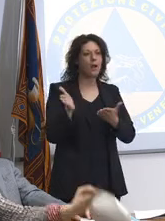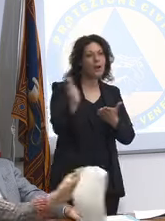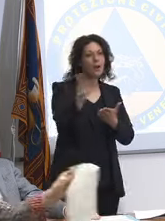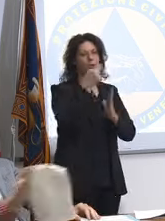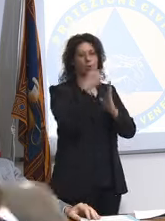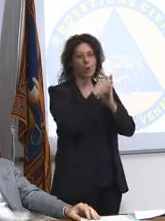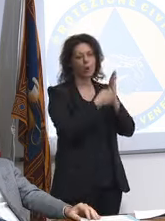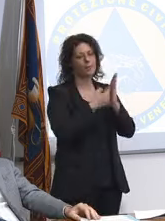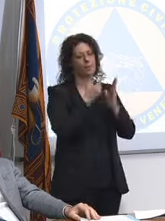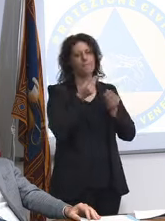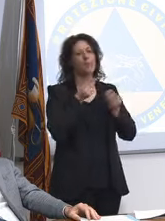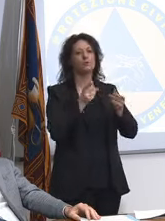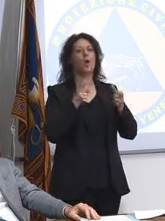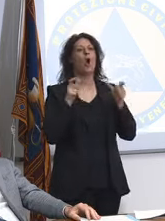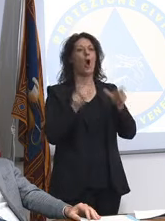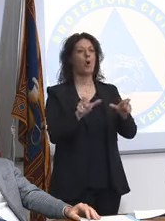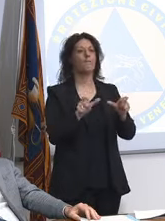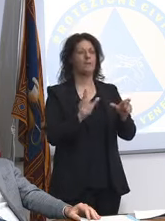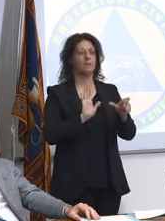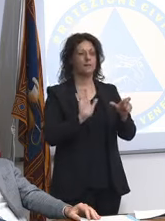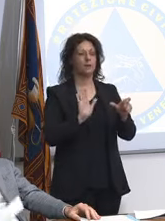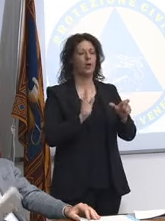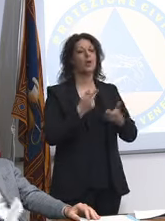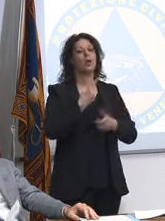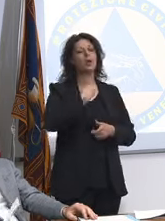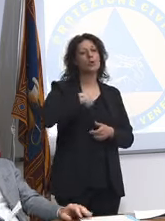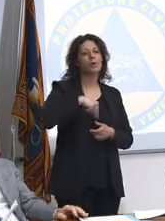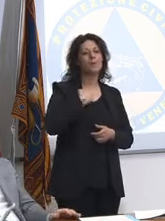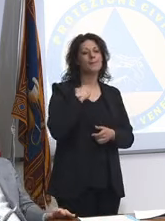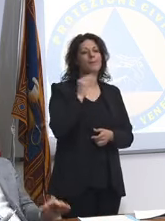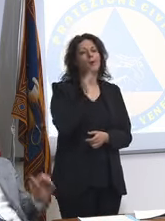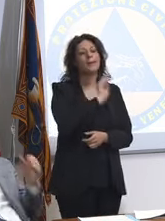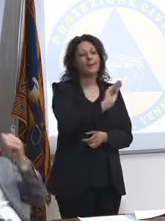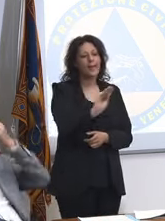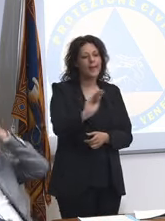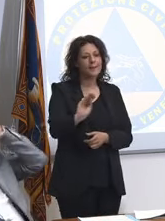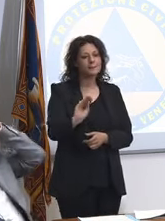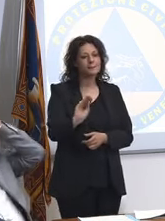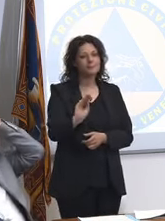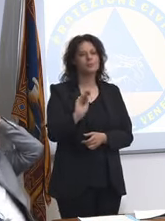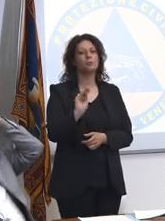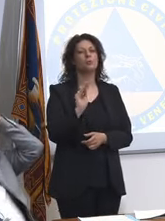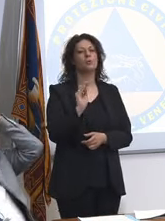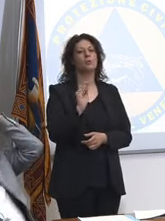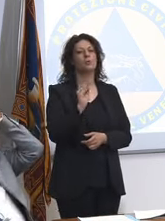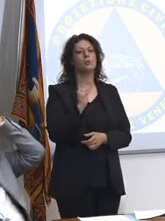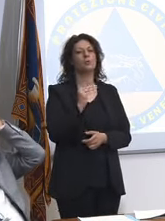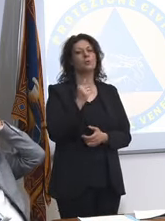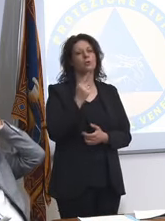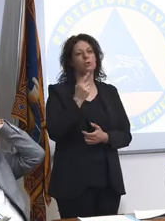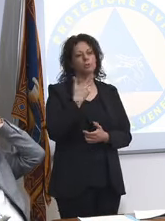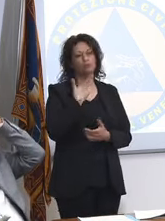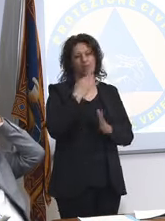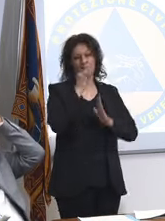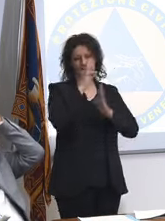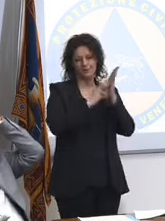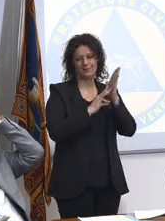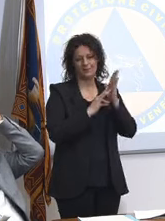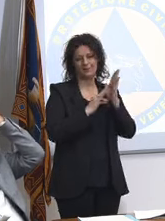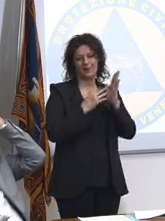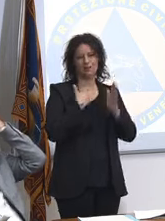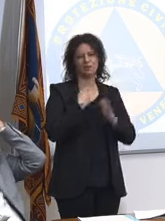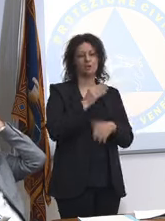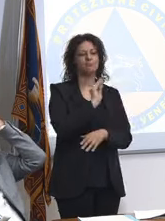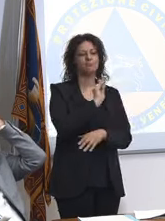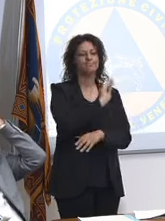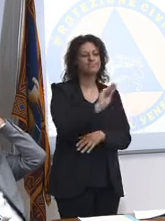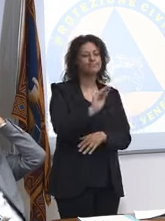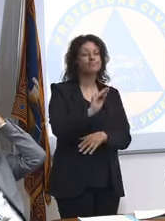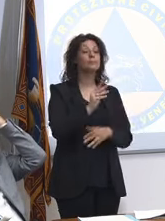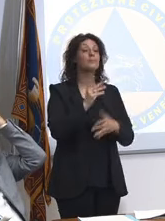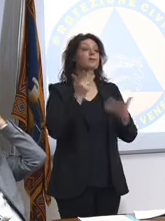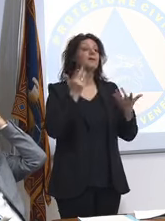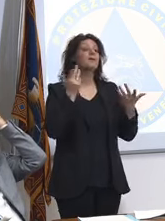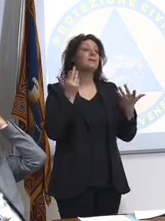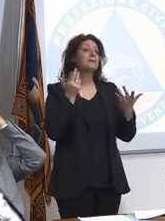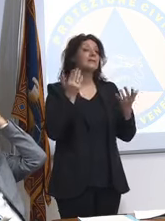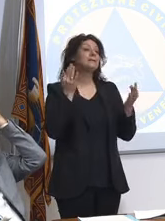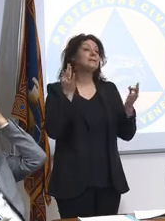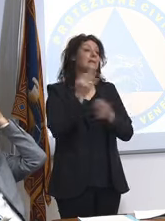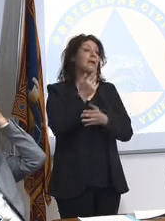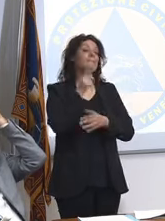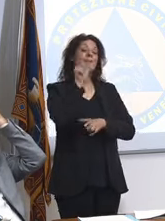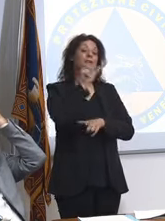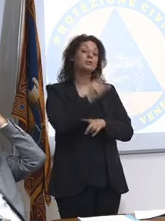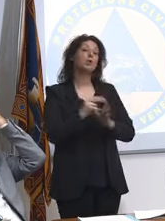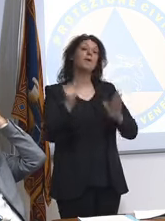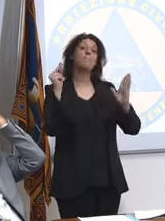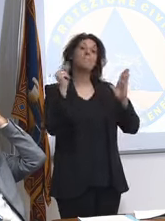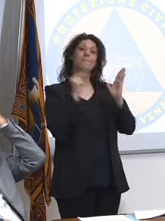nominativi. Quindi abbiamo chiesto in diverse delle nostre schede indicative che dove loro, nel momento in cui la persona